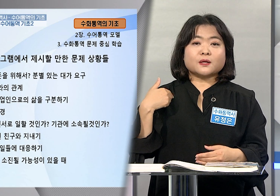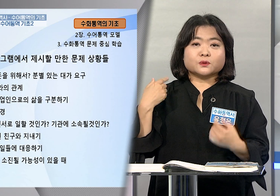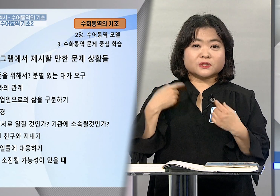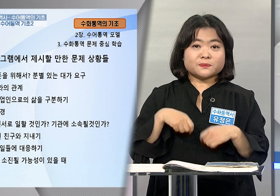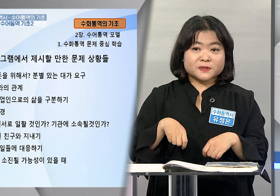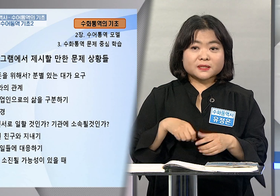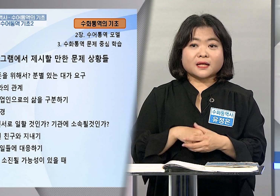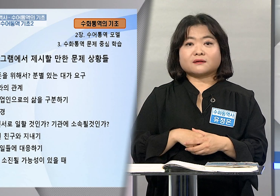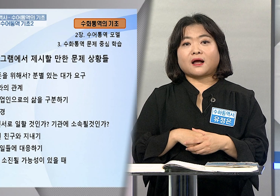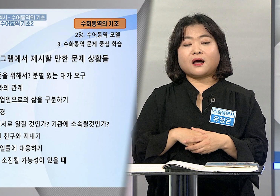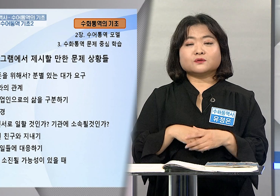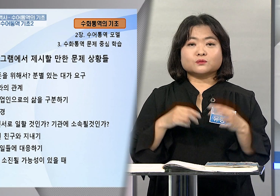옷을 입는다든가 너무